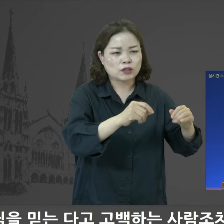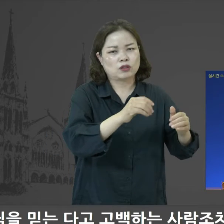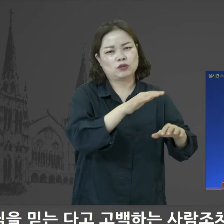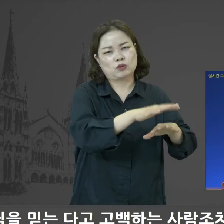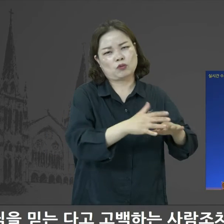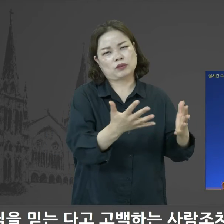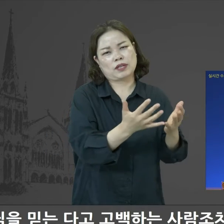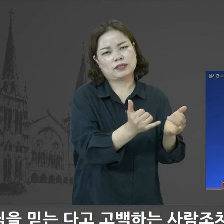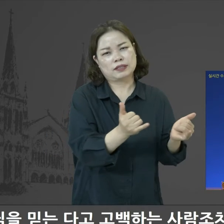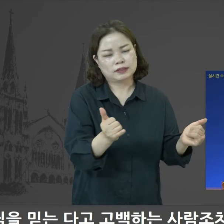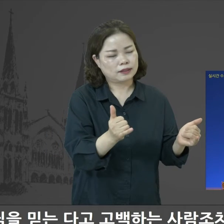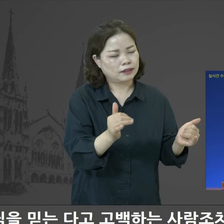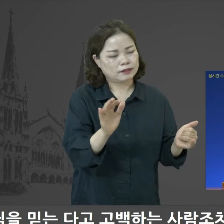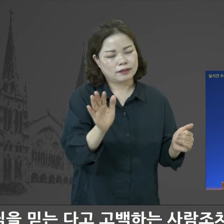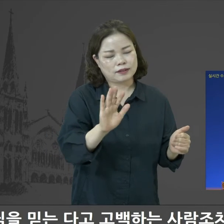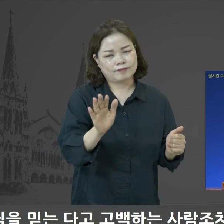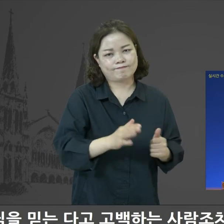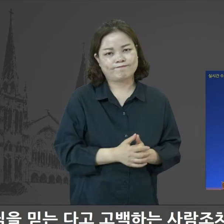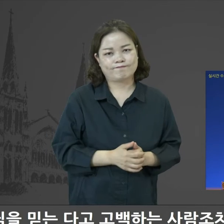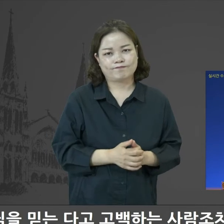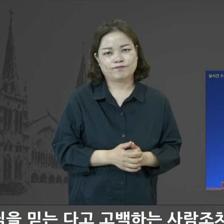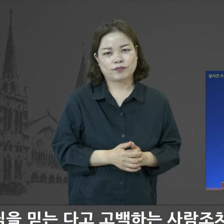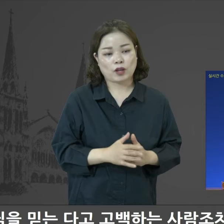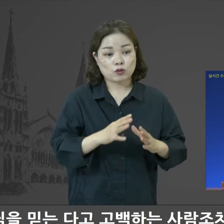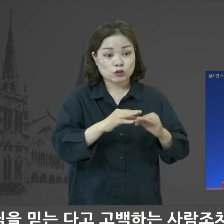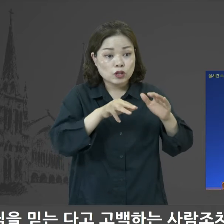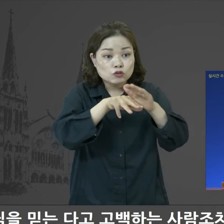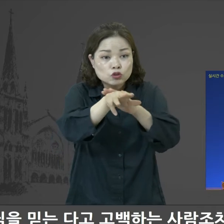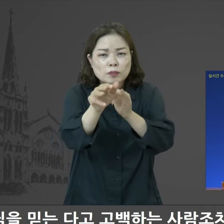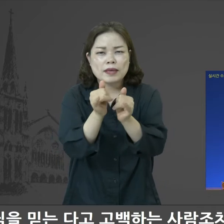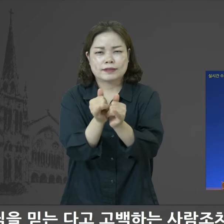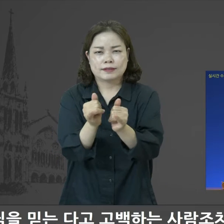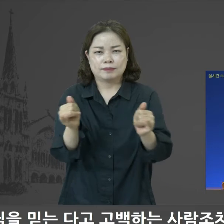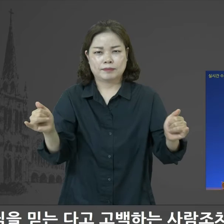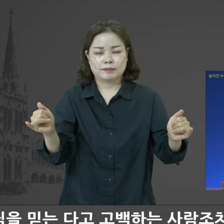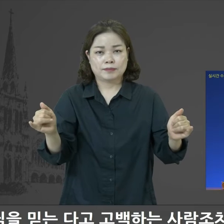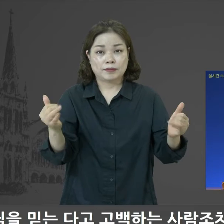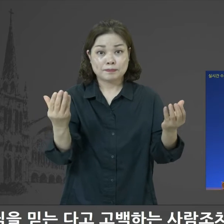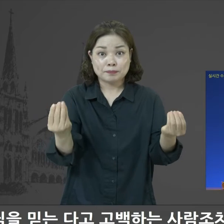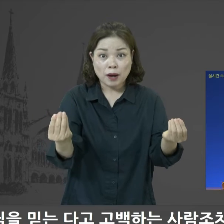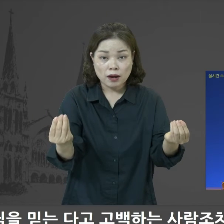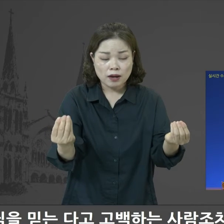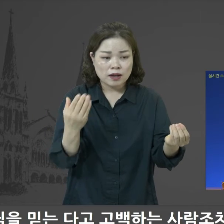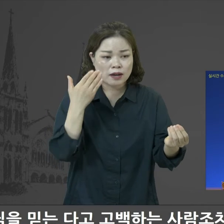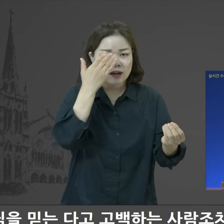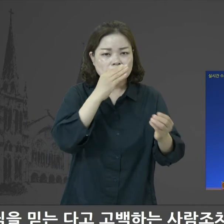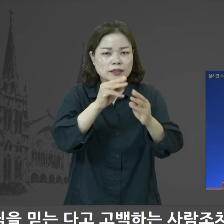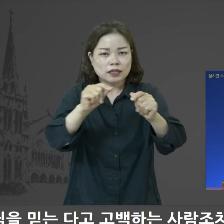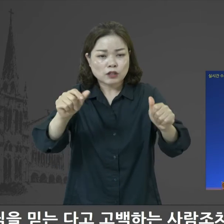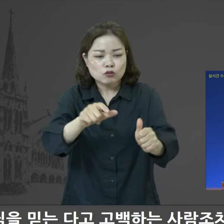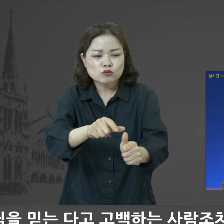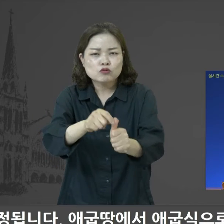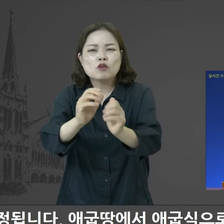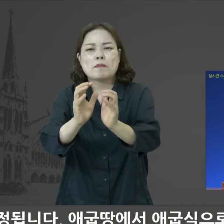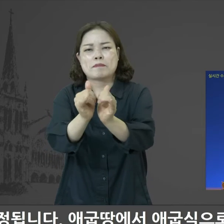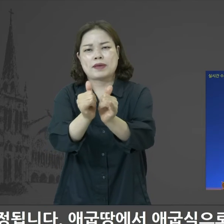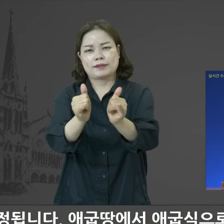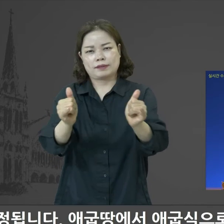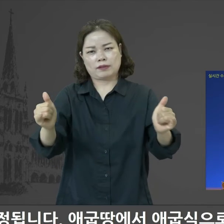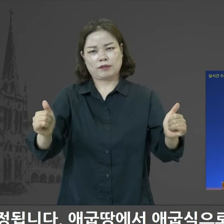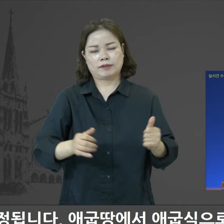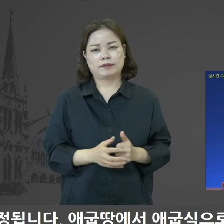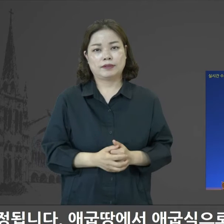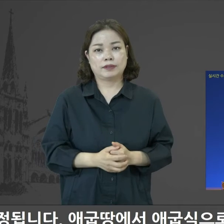짓는 사람들이 아닙니다. 우리는 출애굽한 사람입니다. 가나안 땅에서 살아야 하는 구원받은